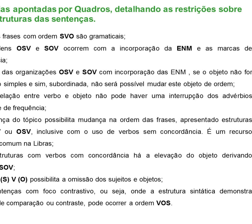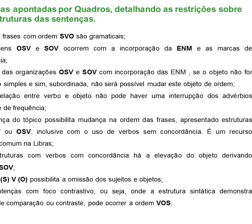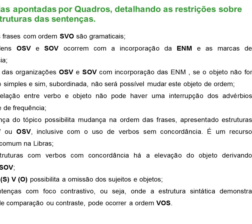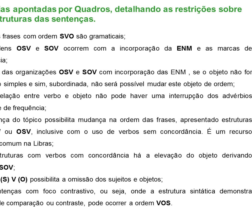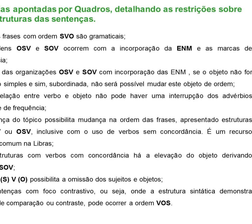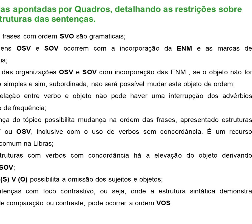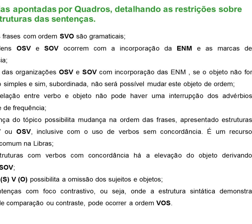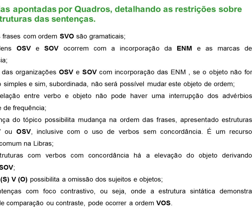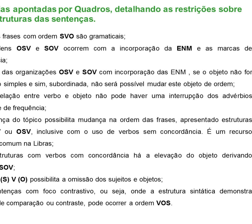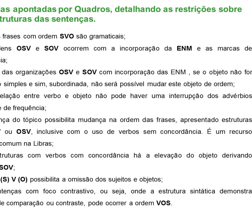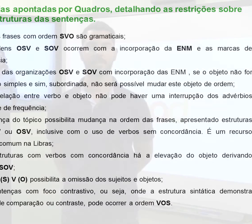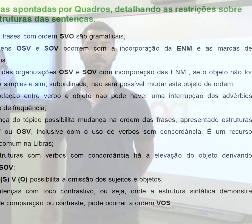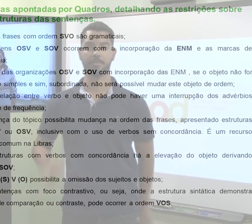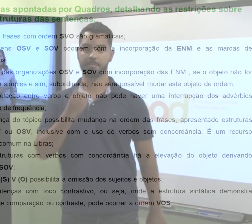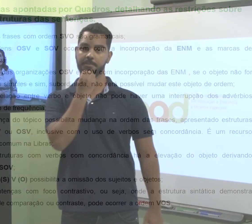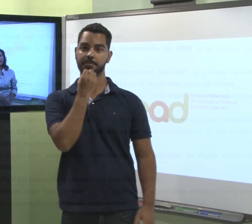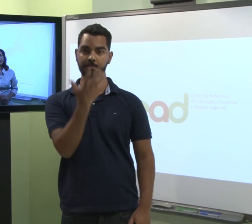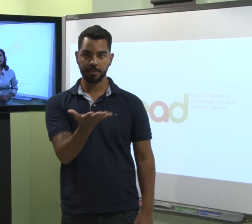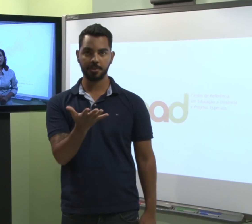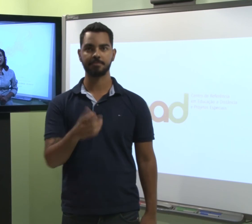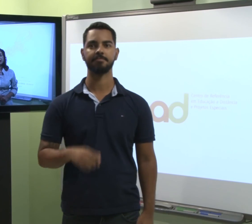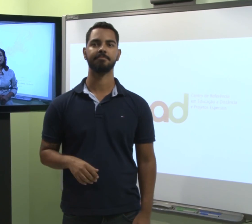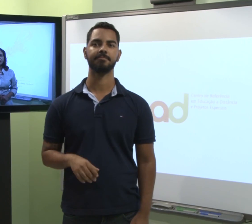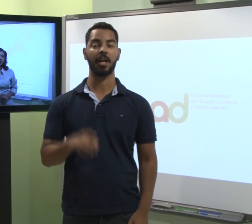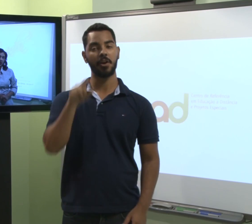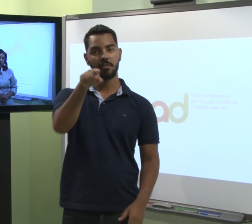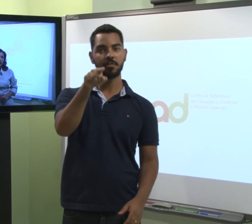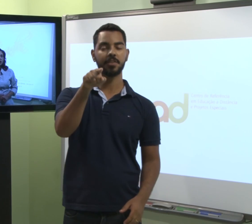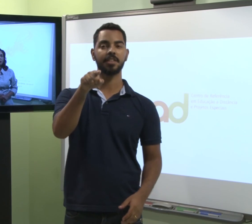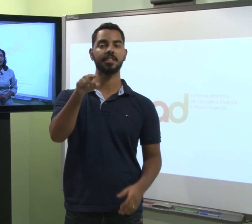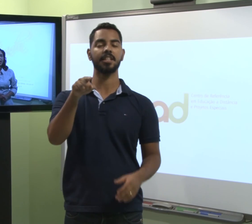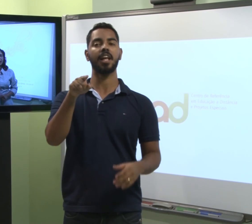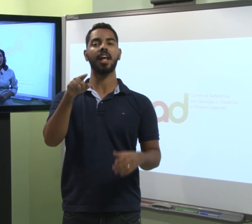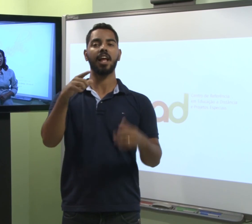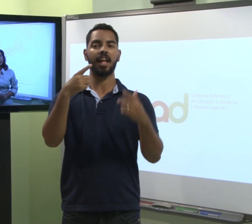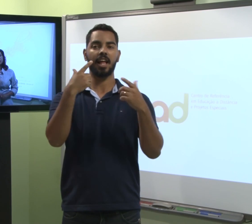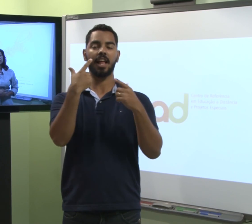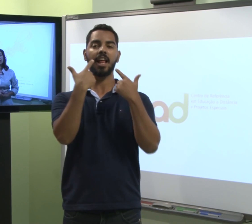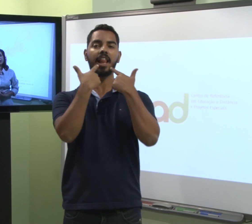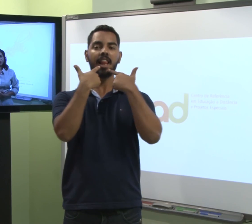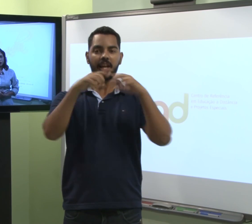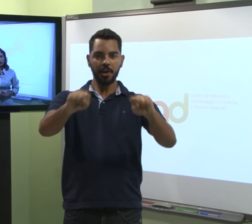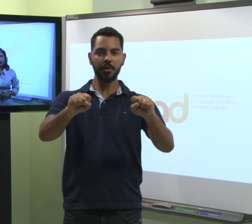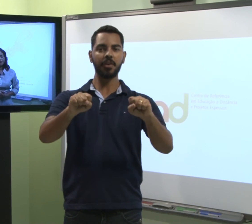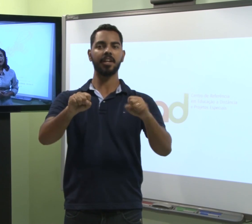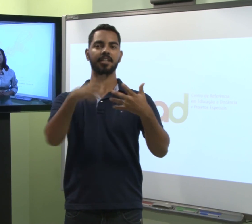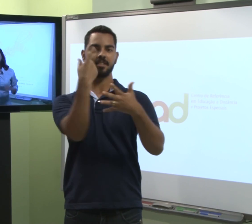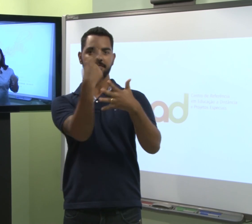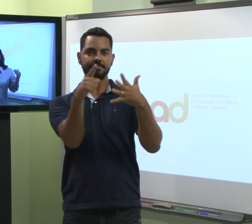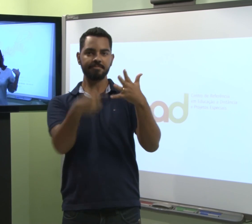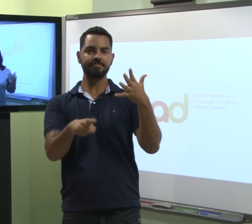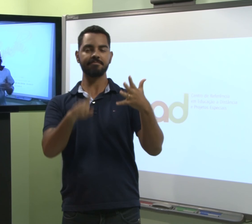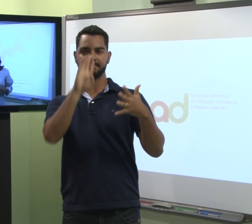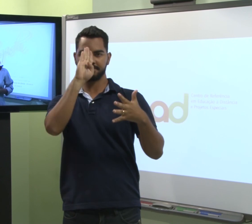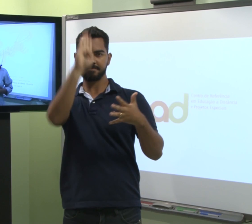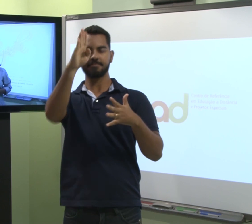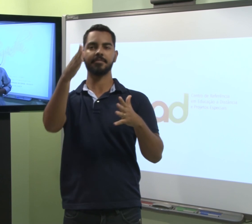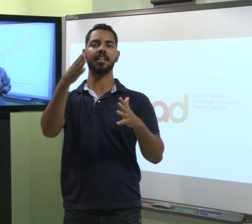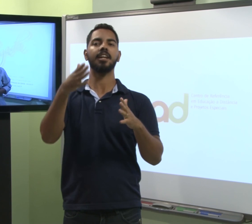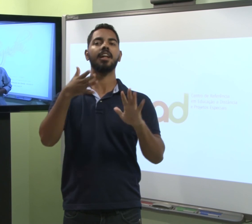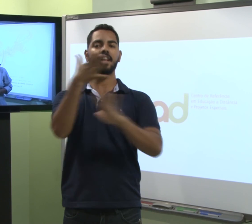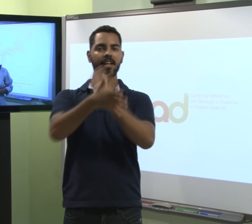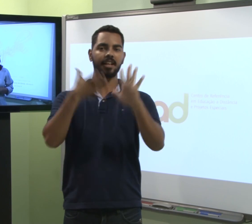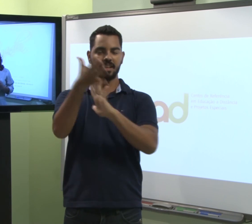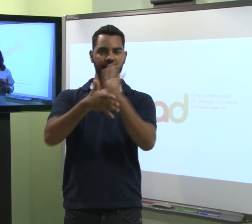Bom, esperamos que vocês tenham aproveitado bem a disciplina de Linguística Aplicada à Língua de Sinais 2. Aqui tivemos